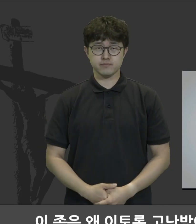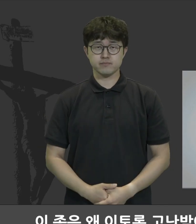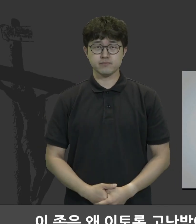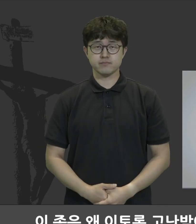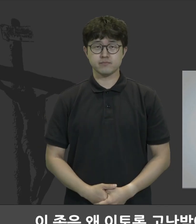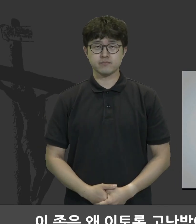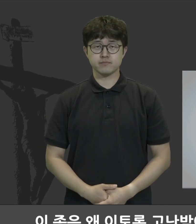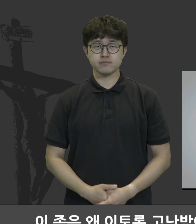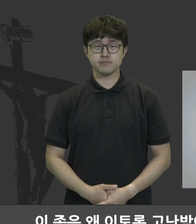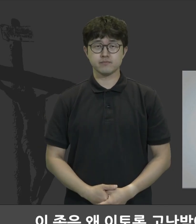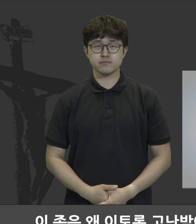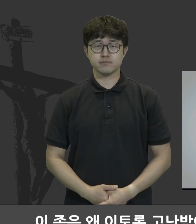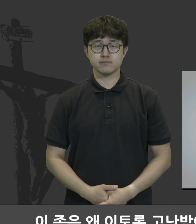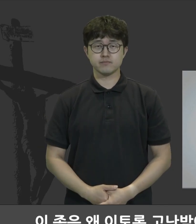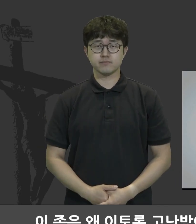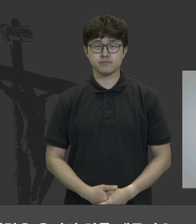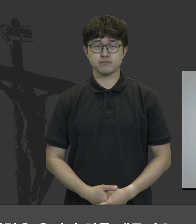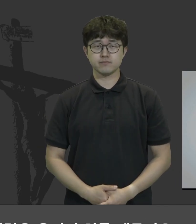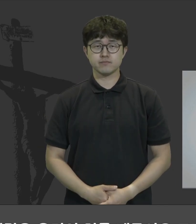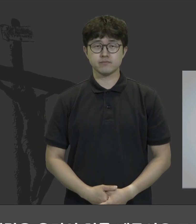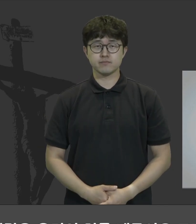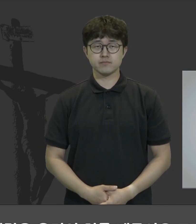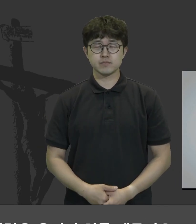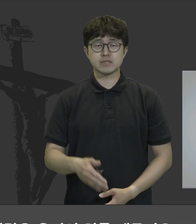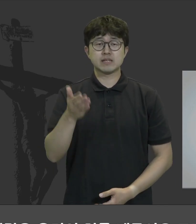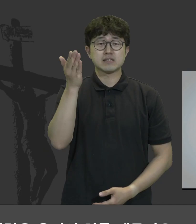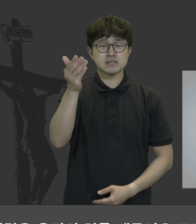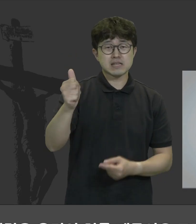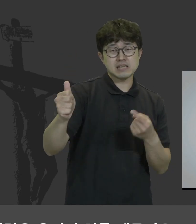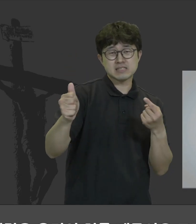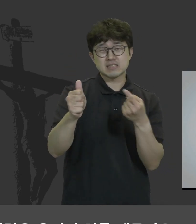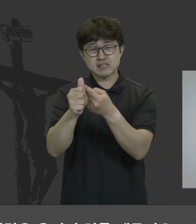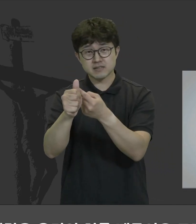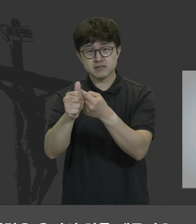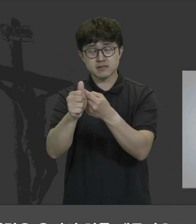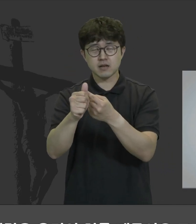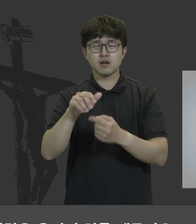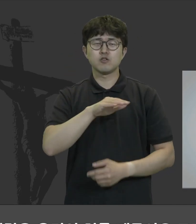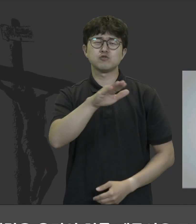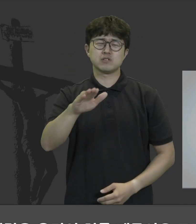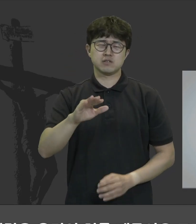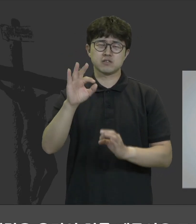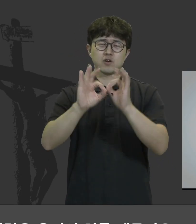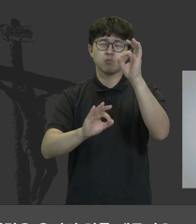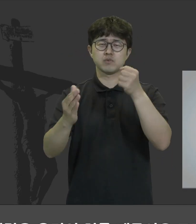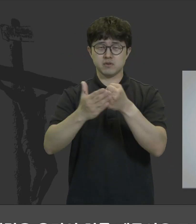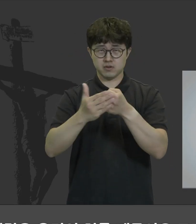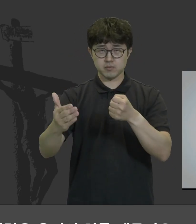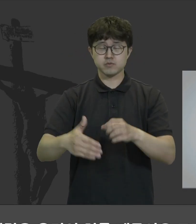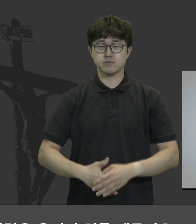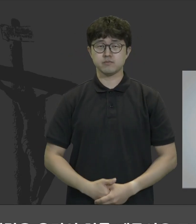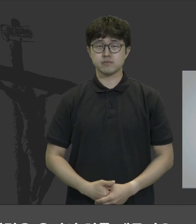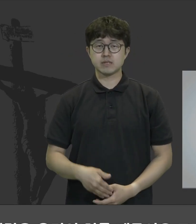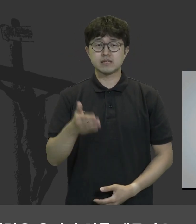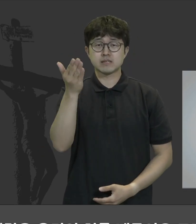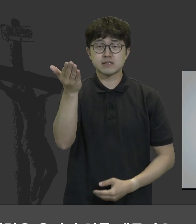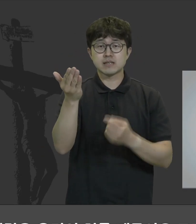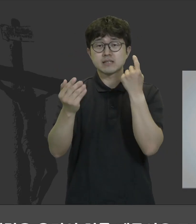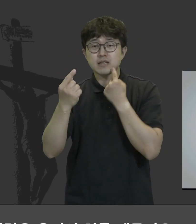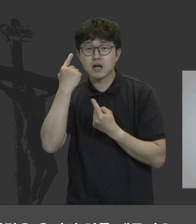때문이라는 것을 밝힙니다. 그가 찔림은 우리의 허물 때문이요 그가 상함은 우리의 죄악